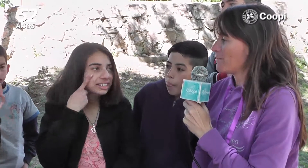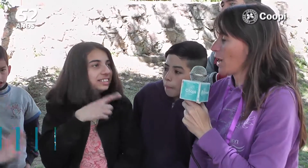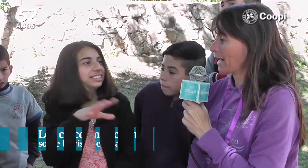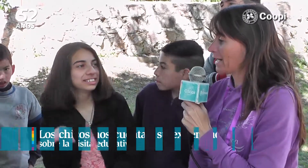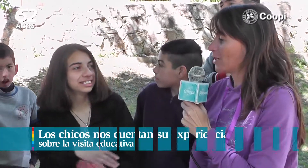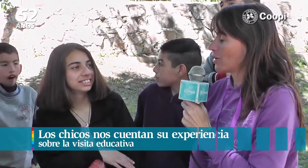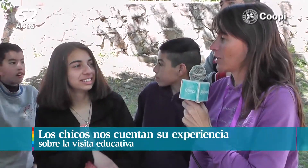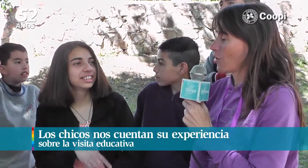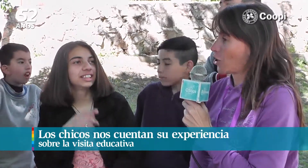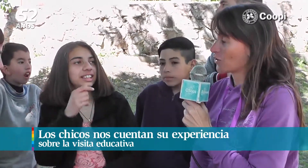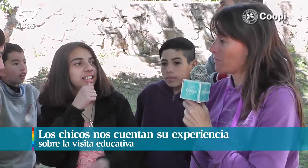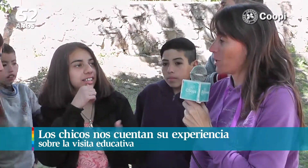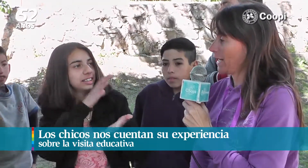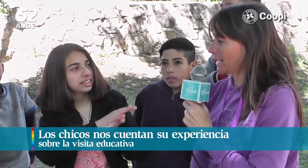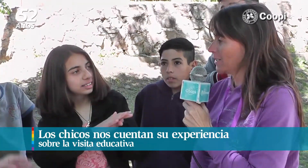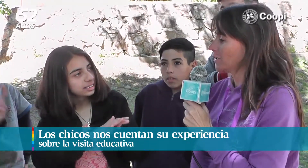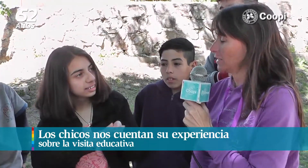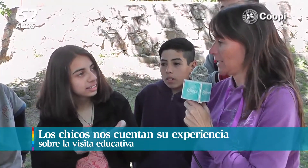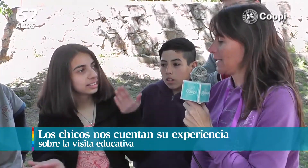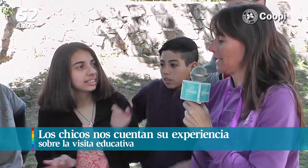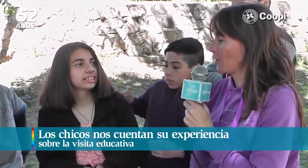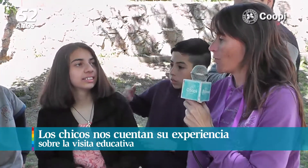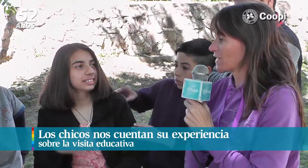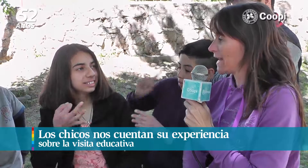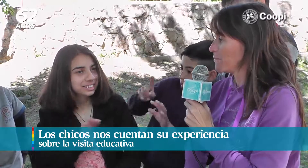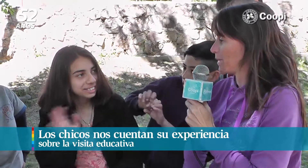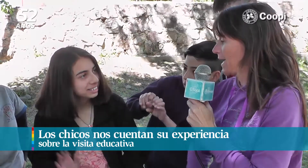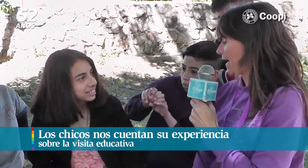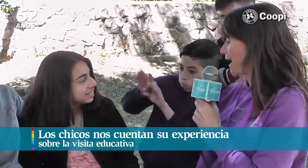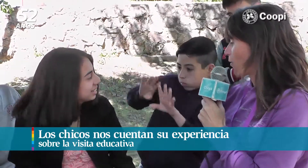Vimos el río, conocimos el río y cómo se limpia el agua.